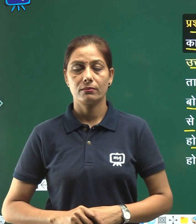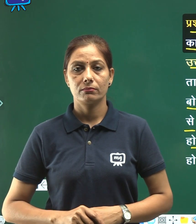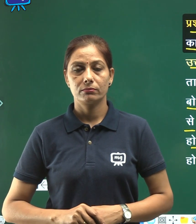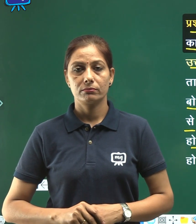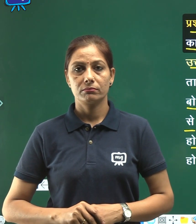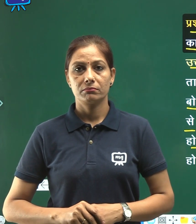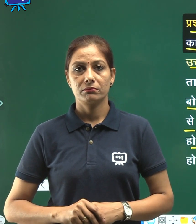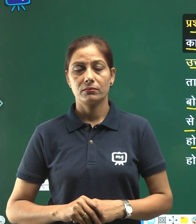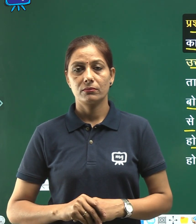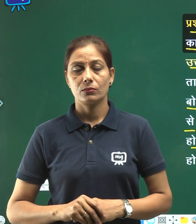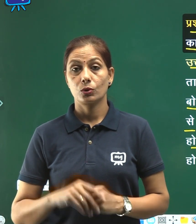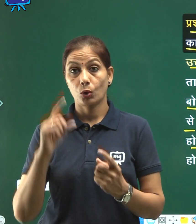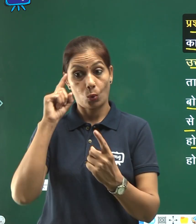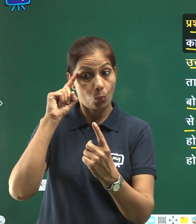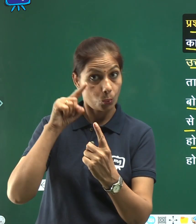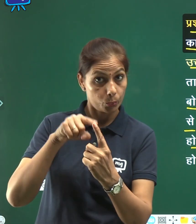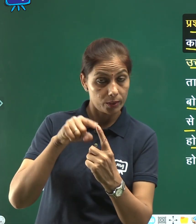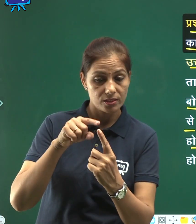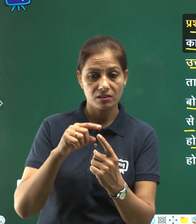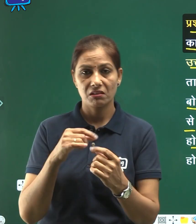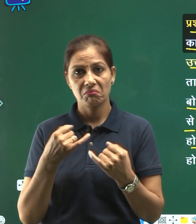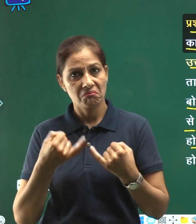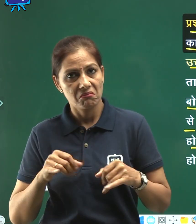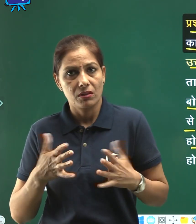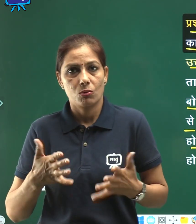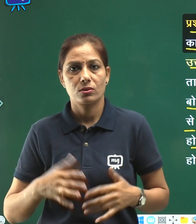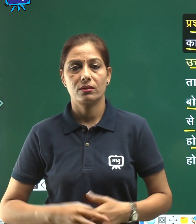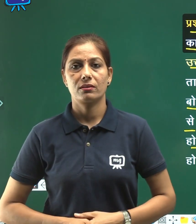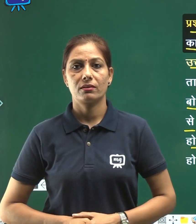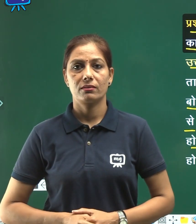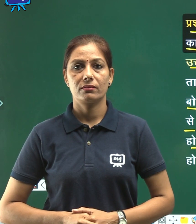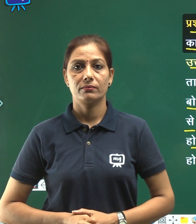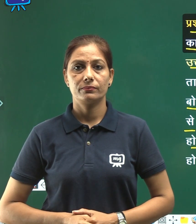निरर्थक हो जाती है, उद्देश्यहीन हो जाती है।